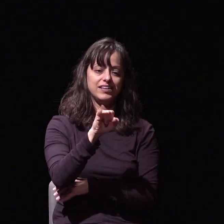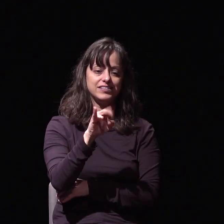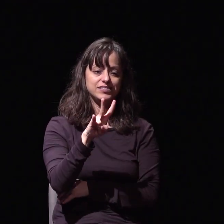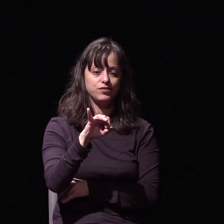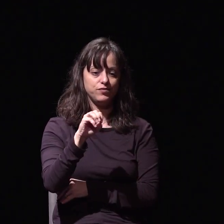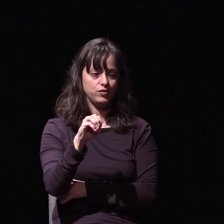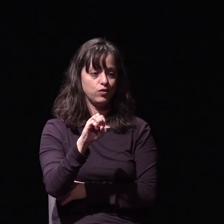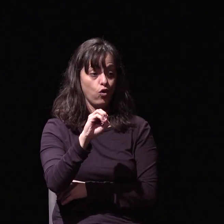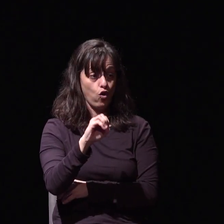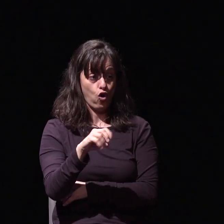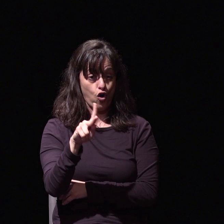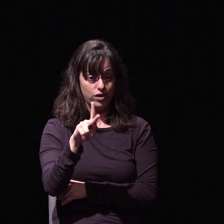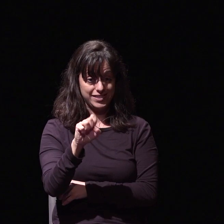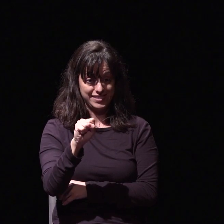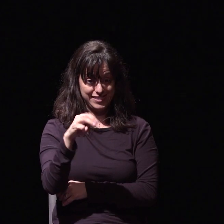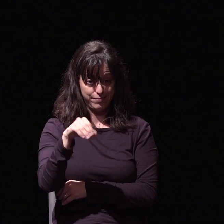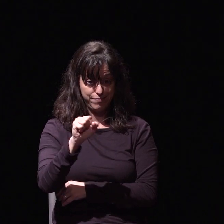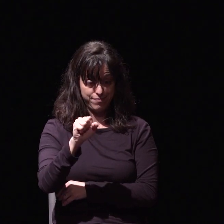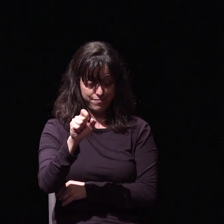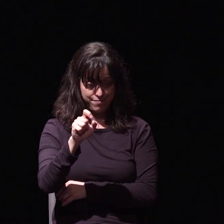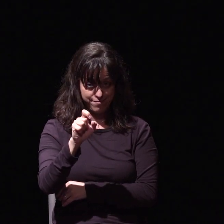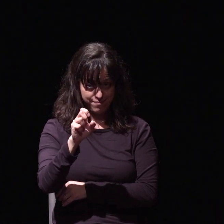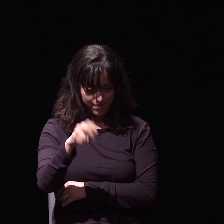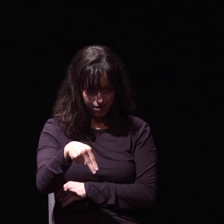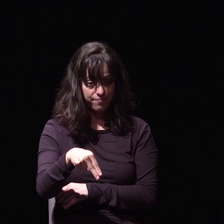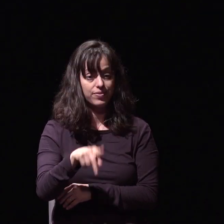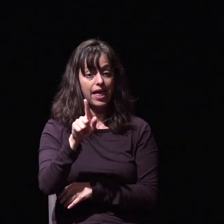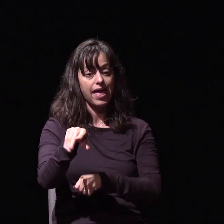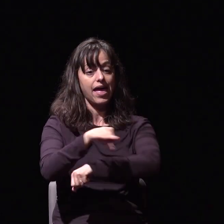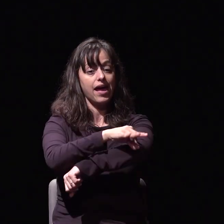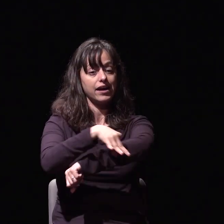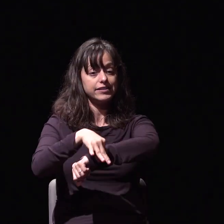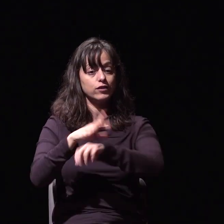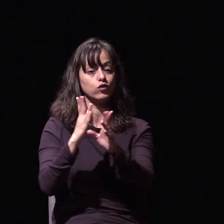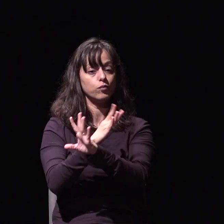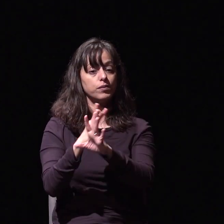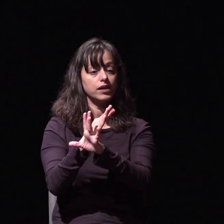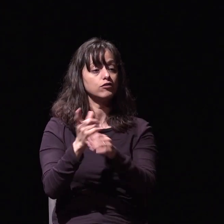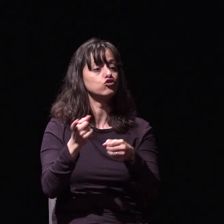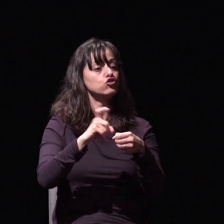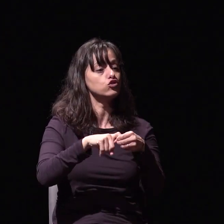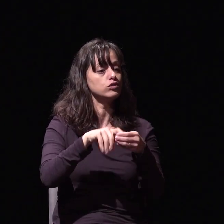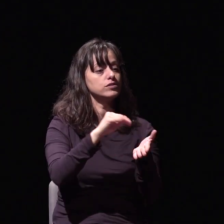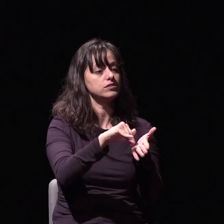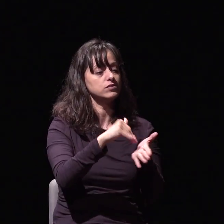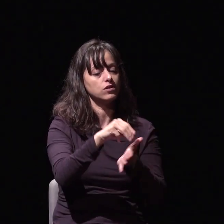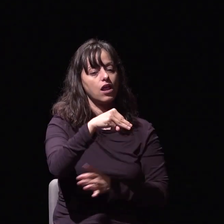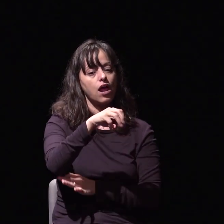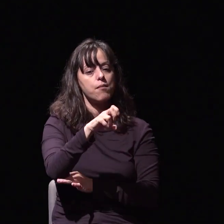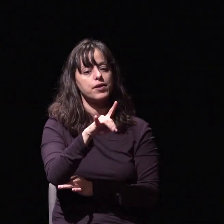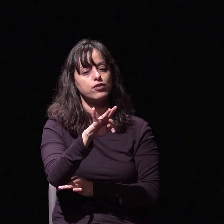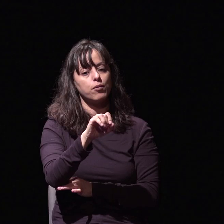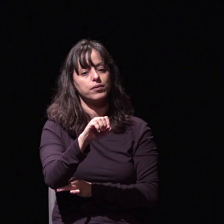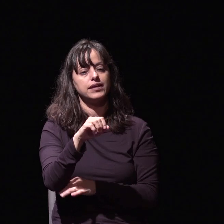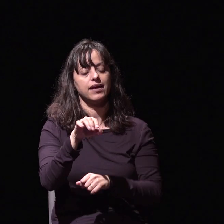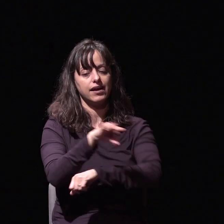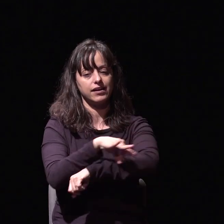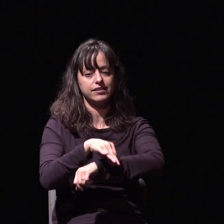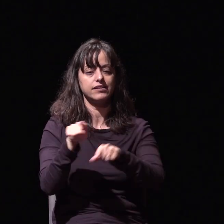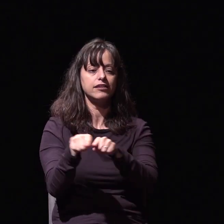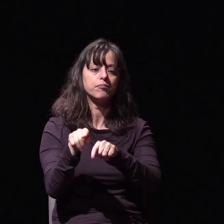Oxman. Silvio Oxman é arquiteto e urbanista, sócio do escritório Metrópole Arquitetos, mestre e doutor